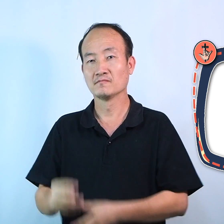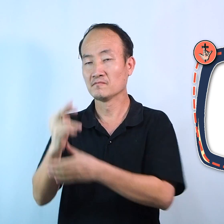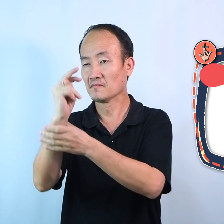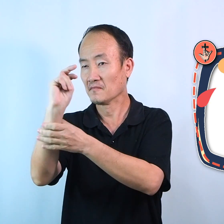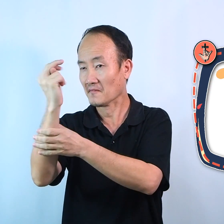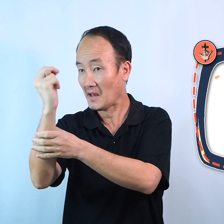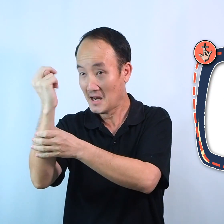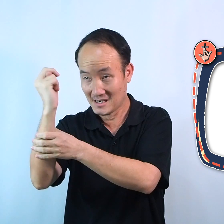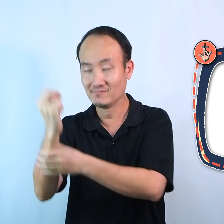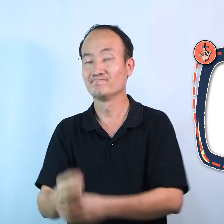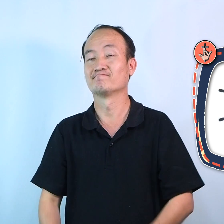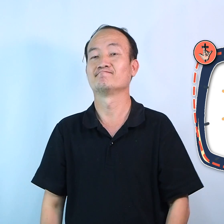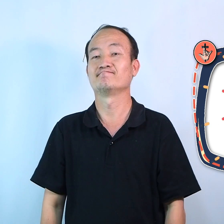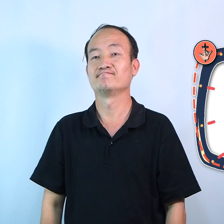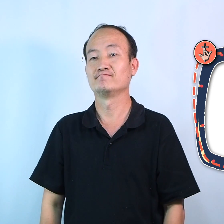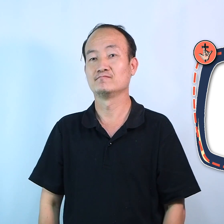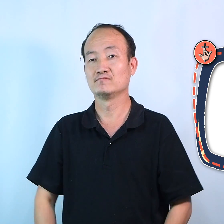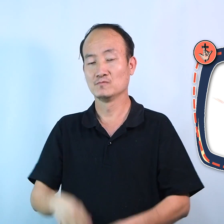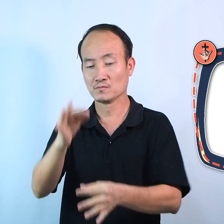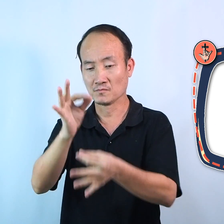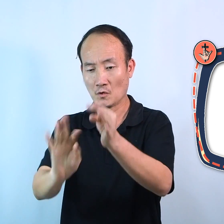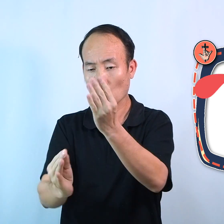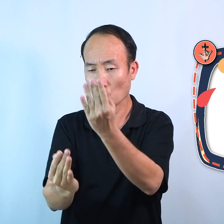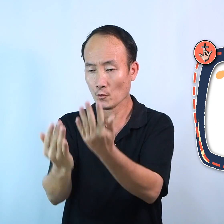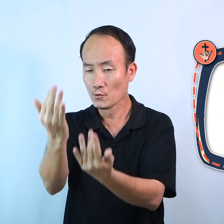พุ่มไม้ไฟลุก